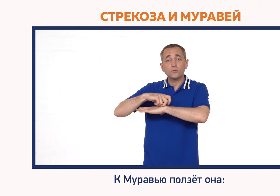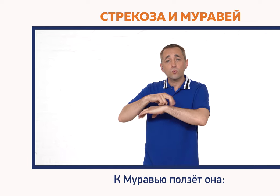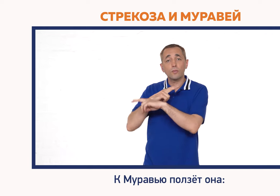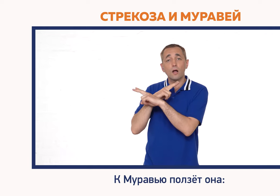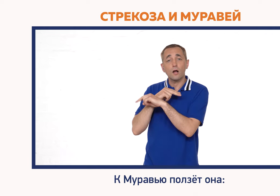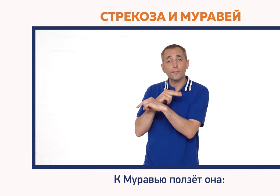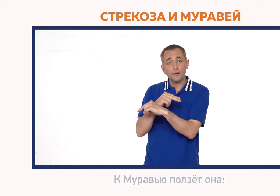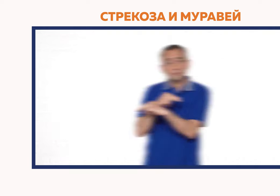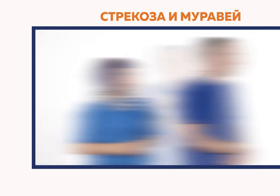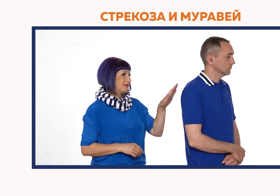ползет она.